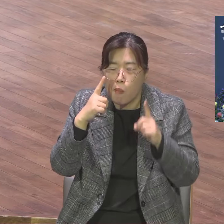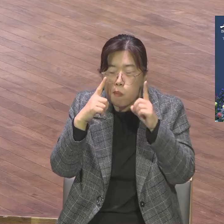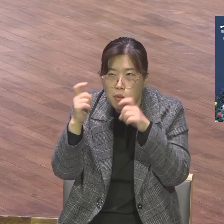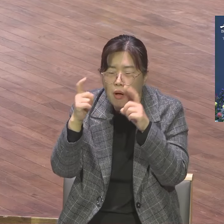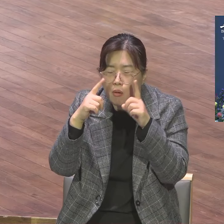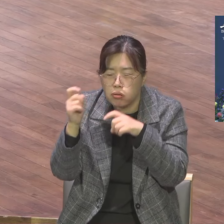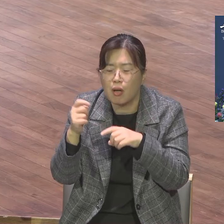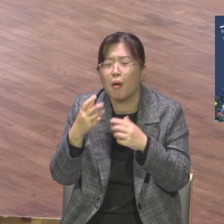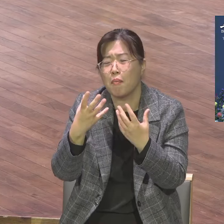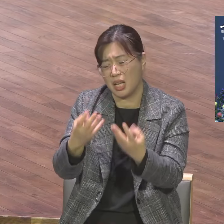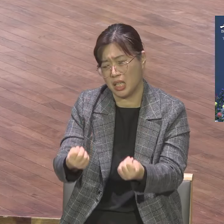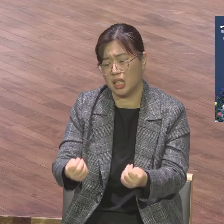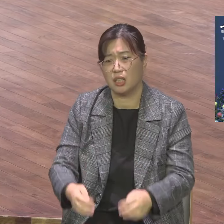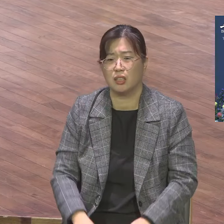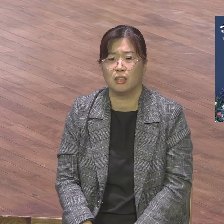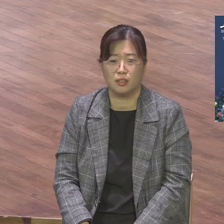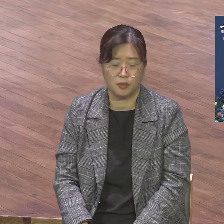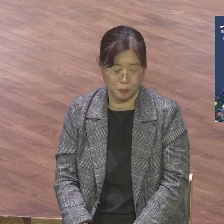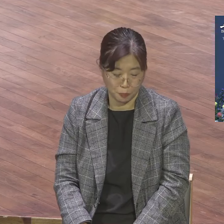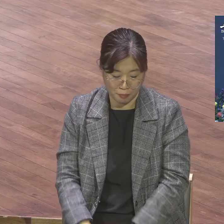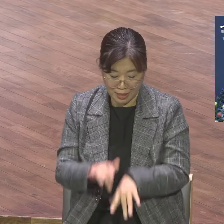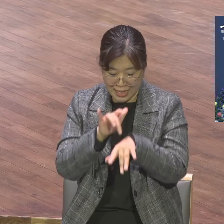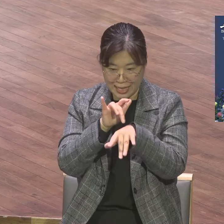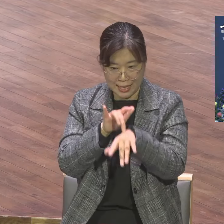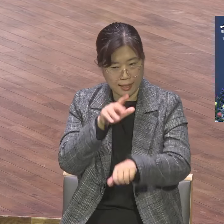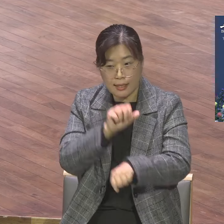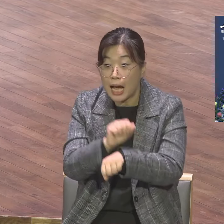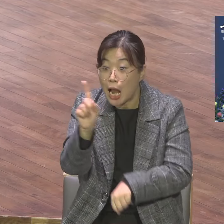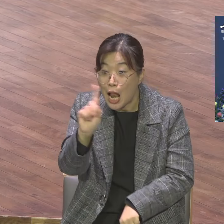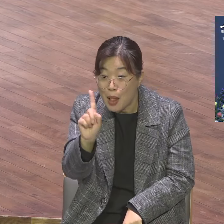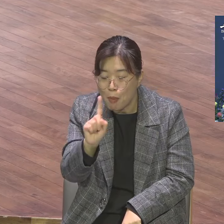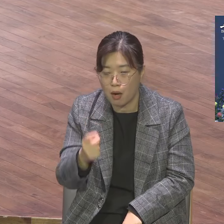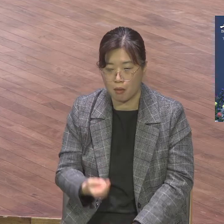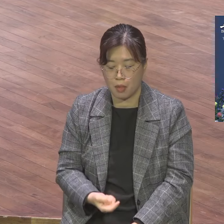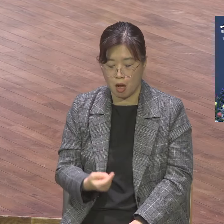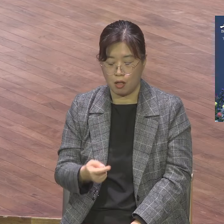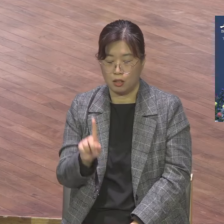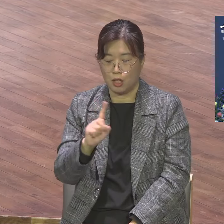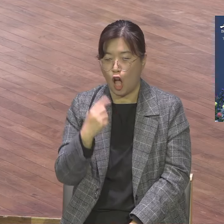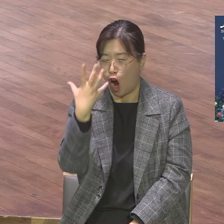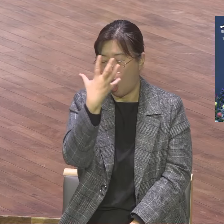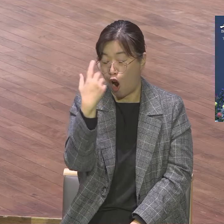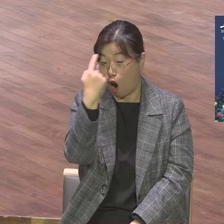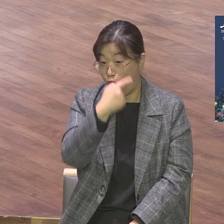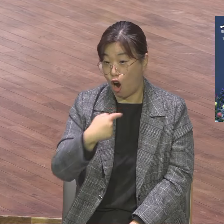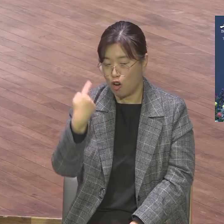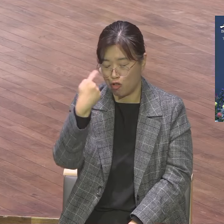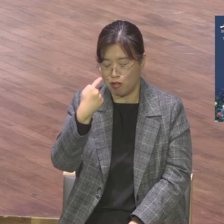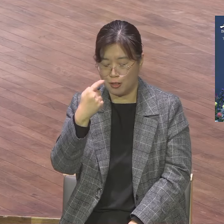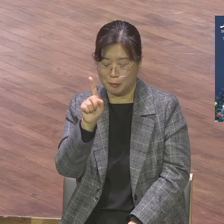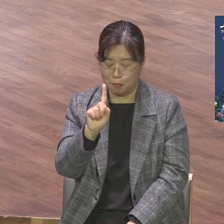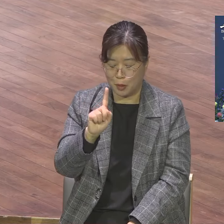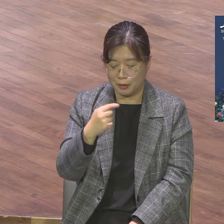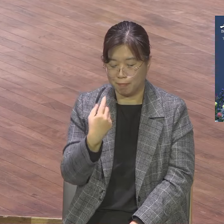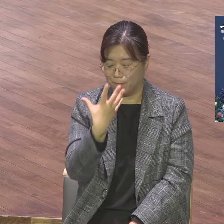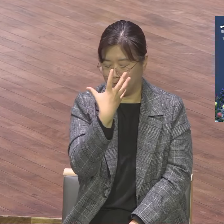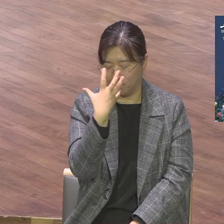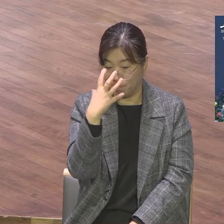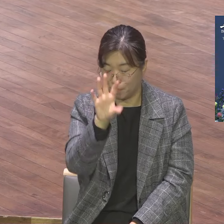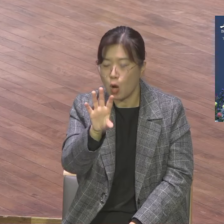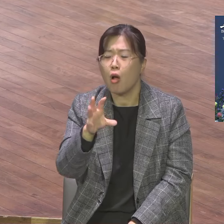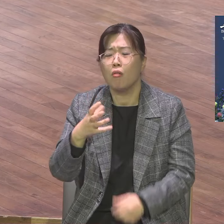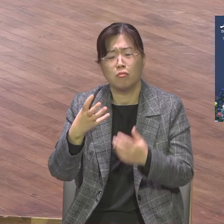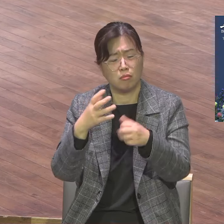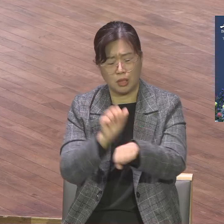사탄도 자기를 광명의 천사로 가장하나니 그렇게 여기서 말씀하고 있어요. 이